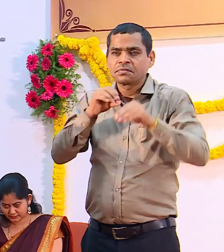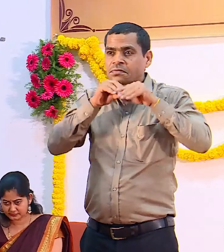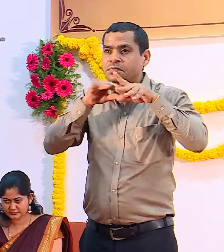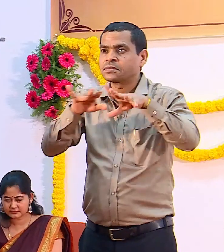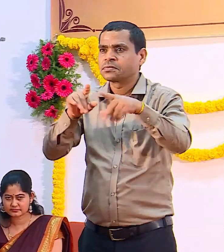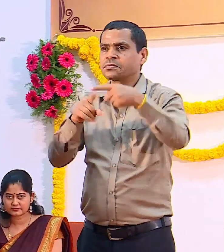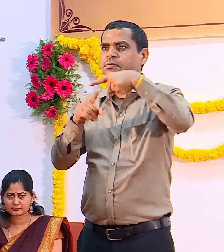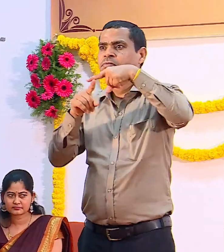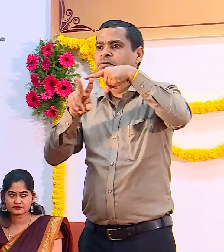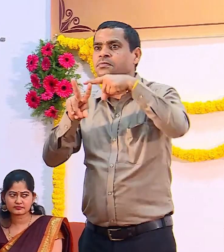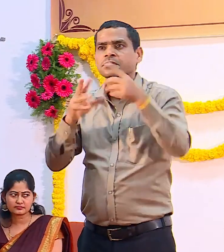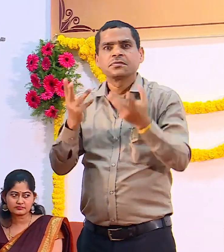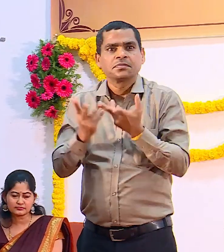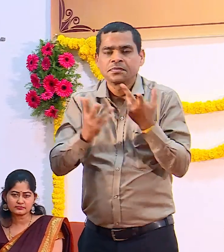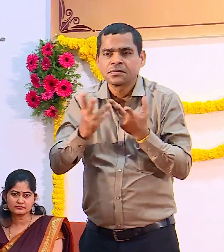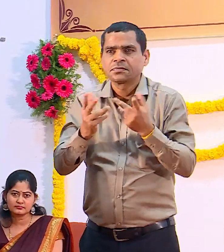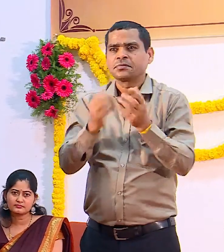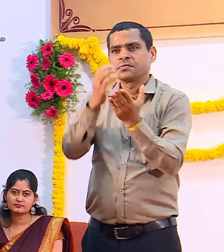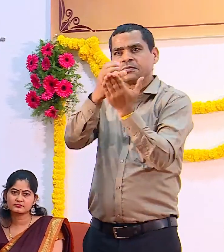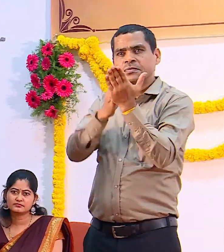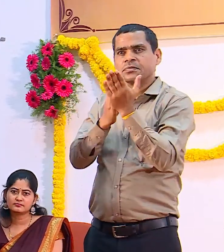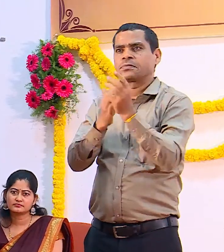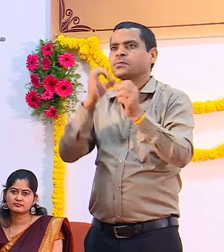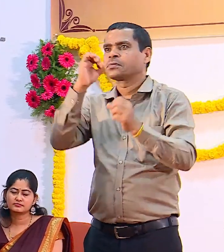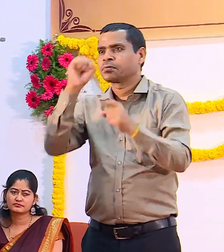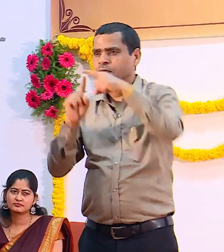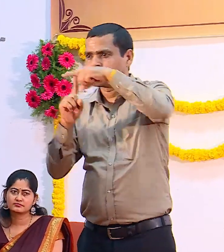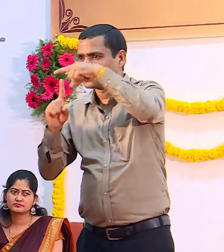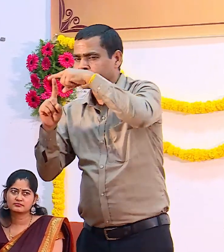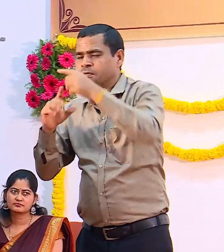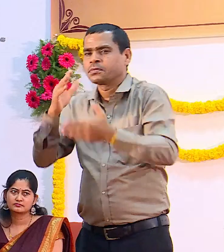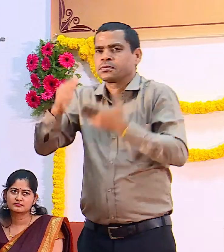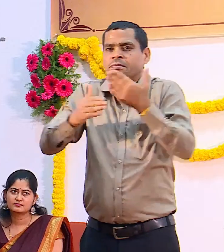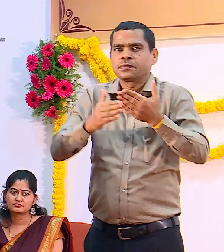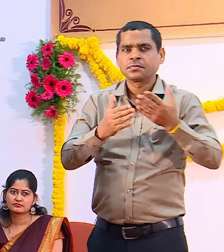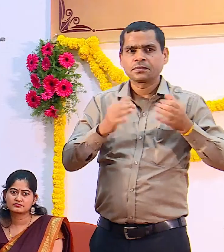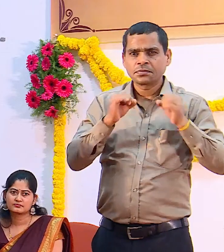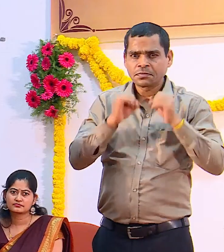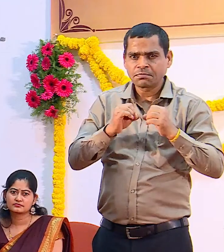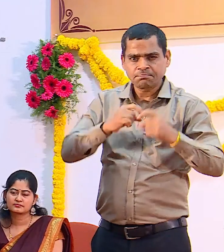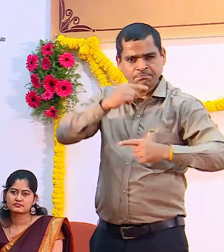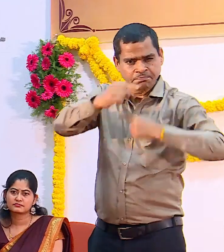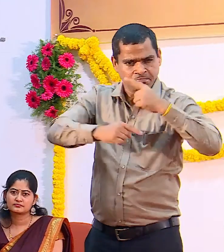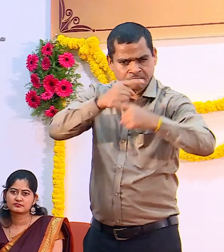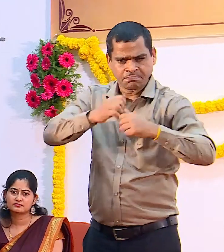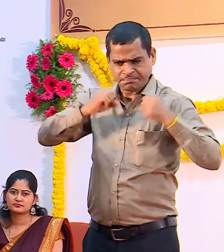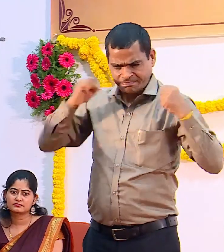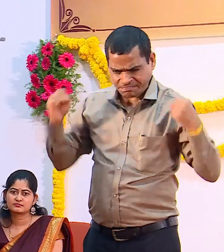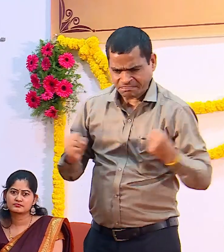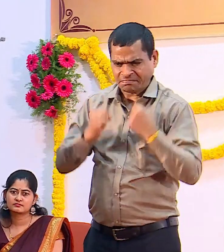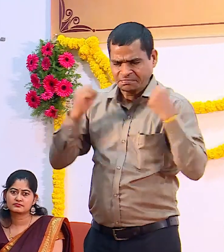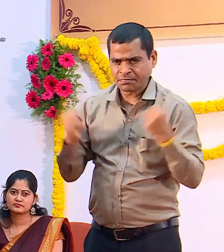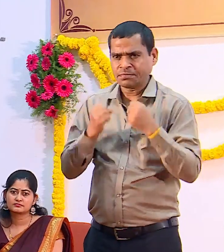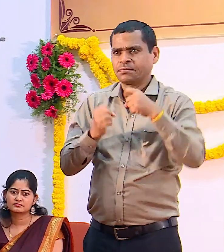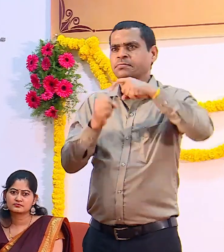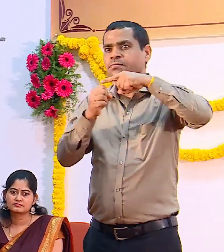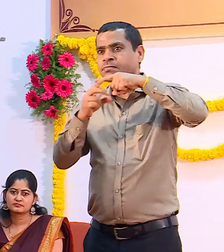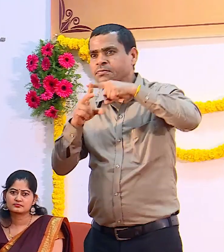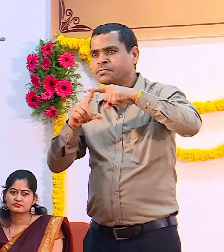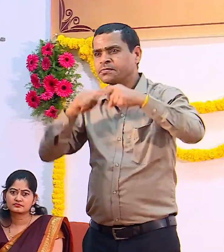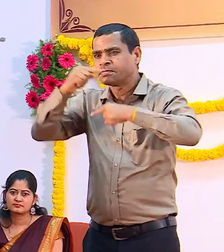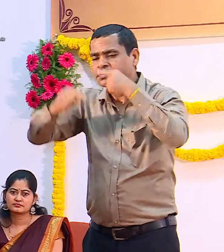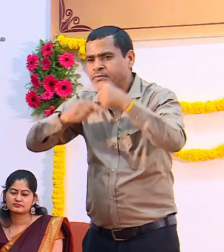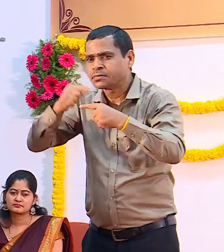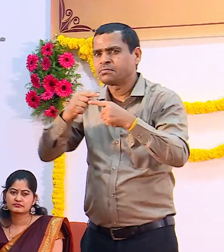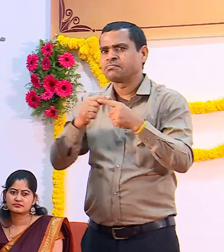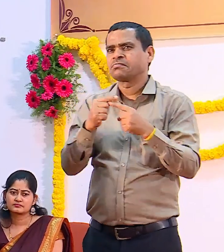TV and the programs on OTT and others so there it was a constant struggle because the broadcast industry the TV channels do not